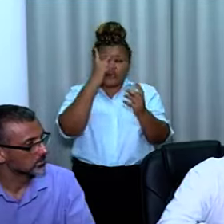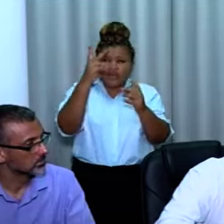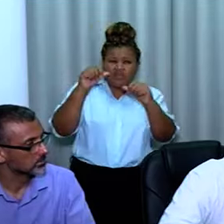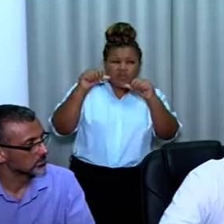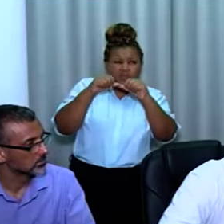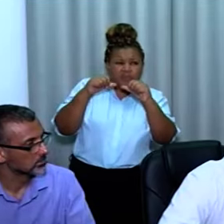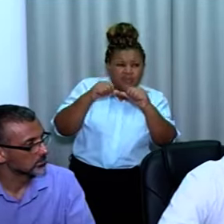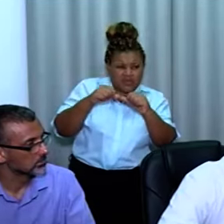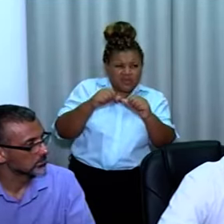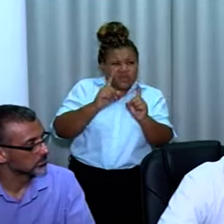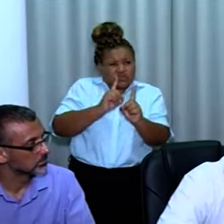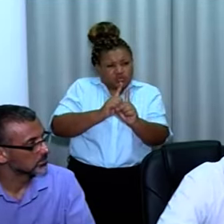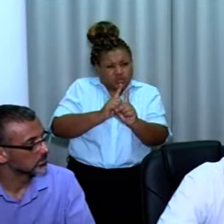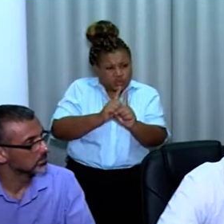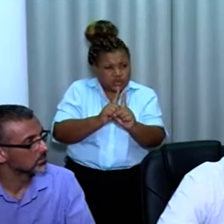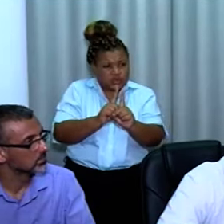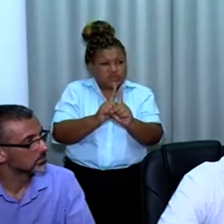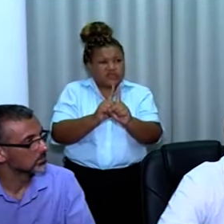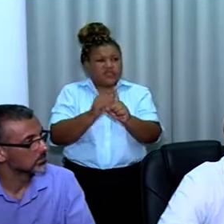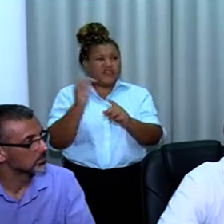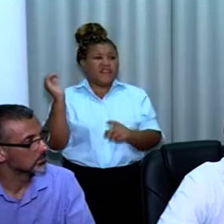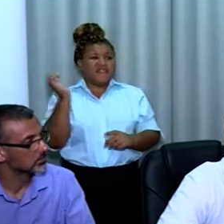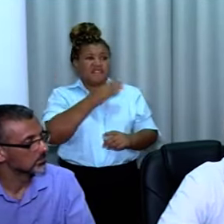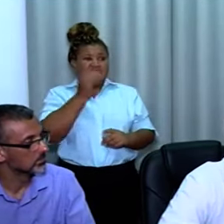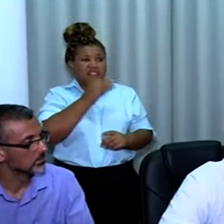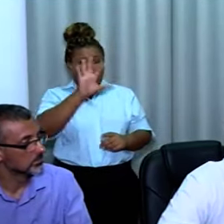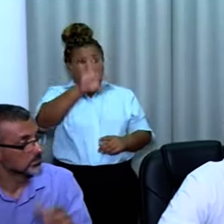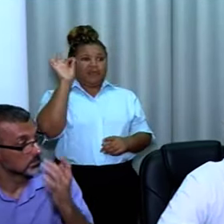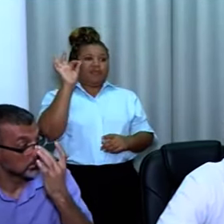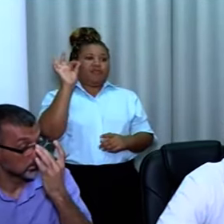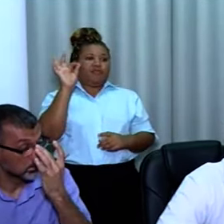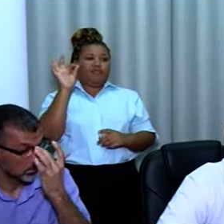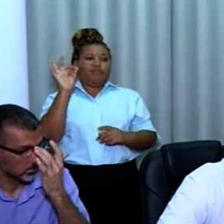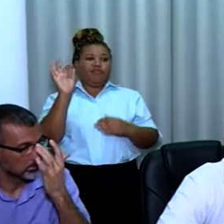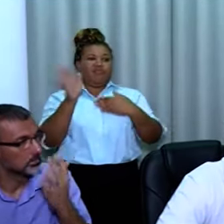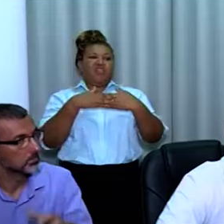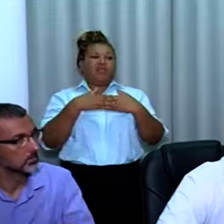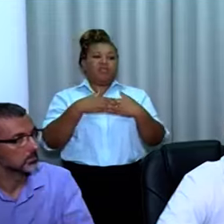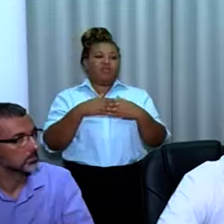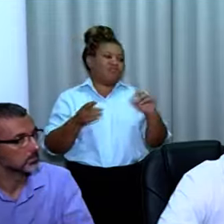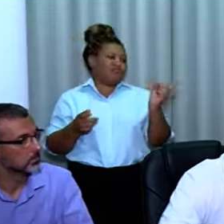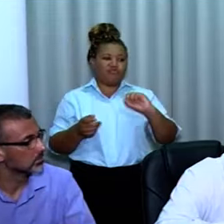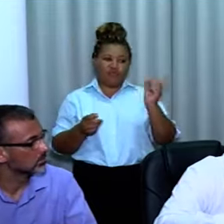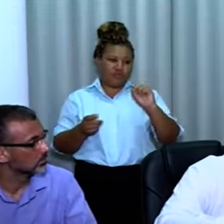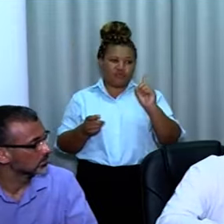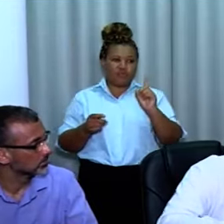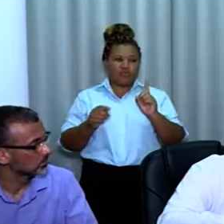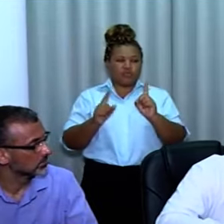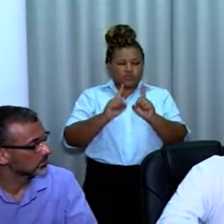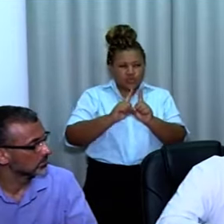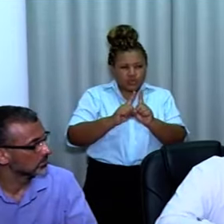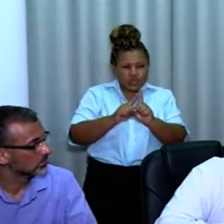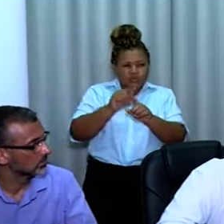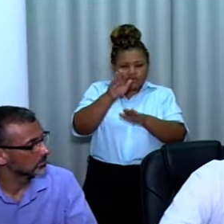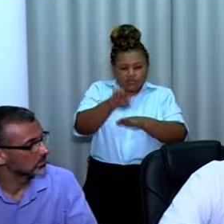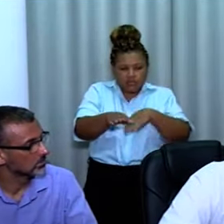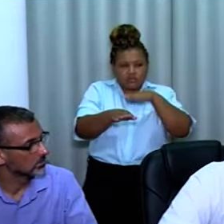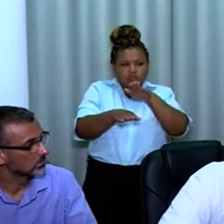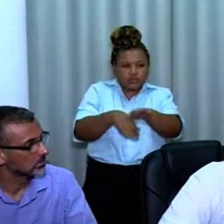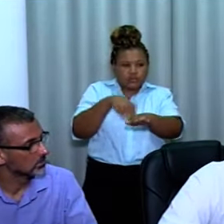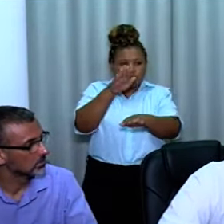de disrupter une société, tout le point qui met tout le à risque. Est-ce que nous demandons une école, quand on ferme l'école, quand ça va nous en faire